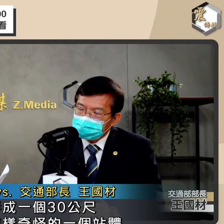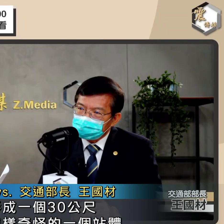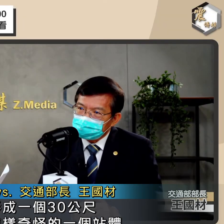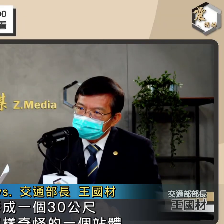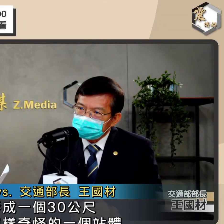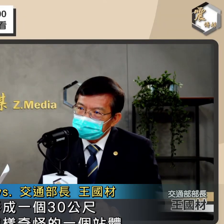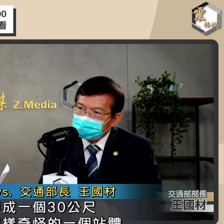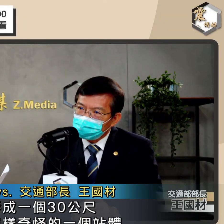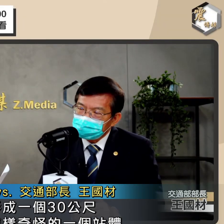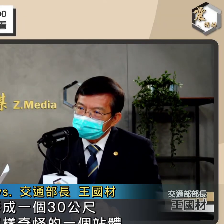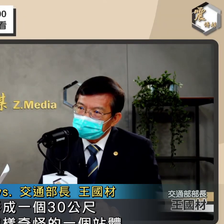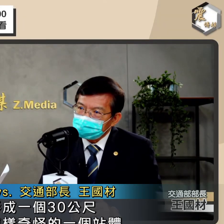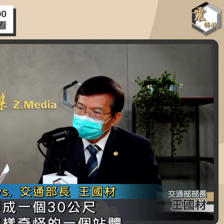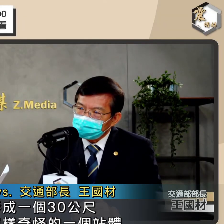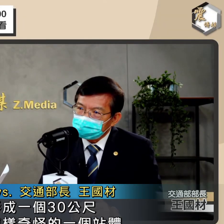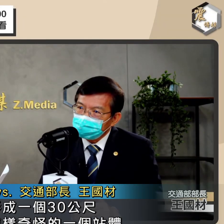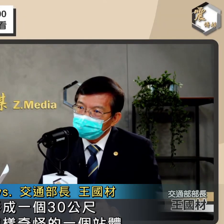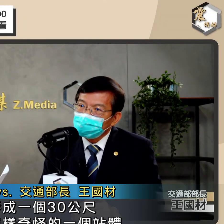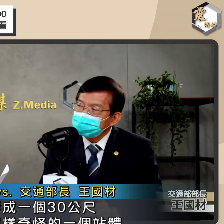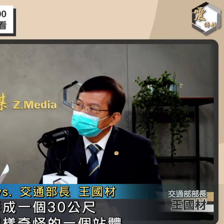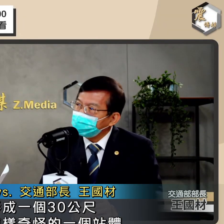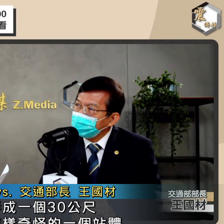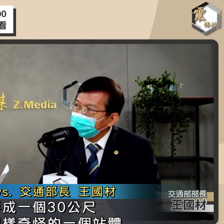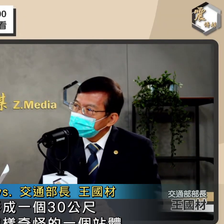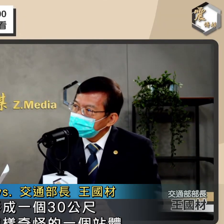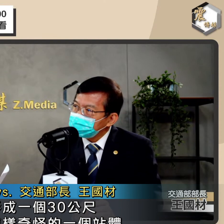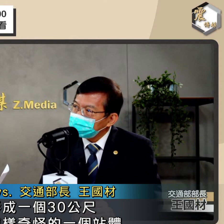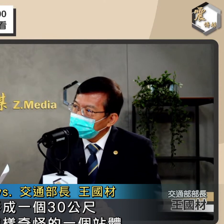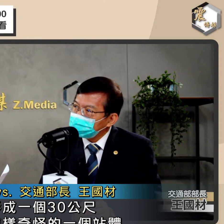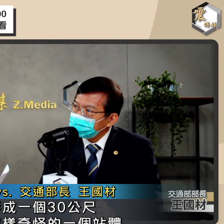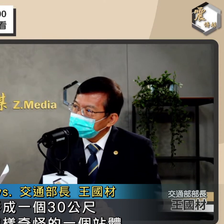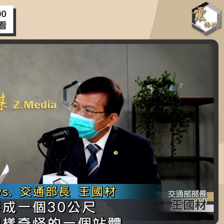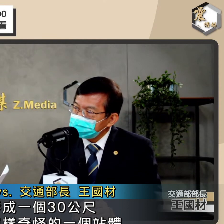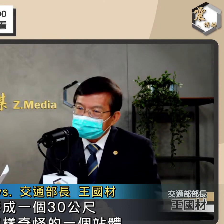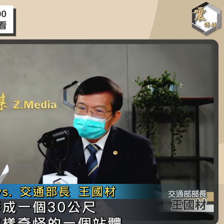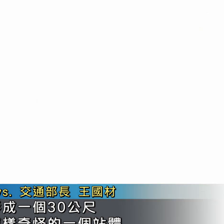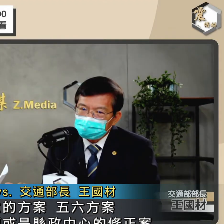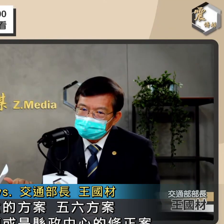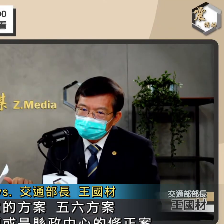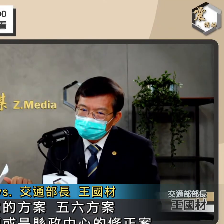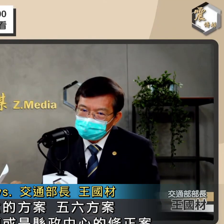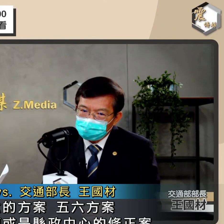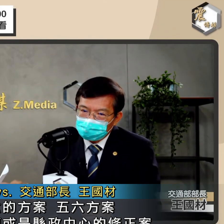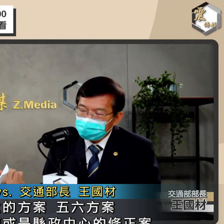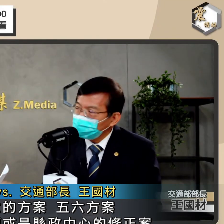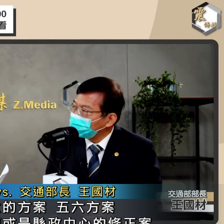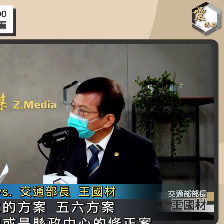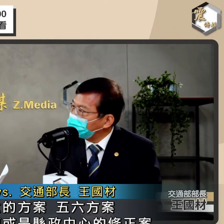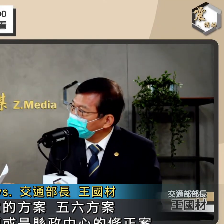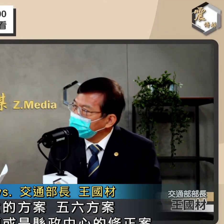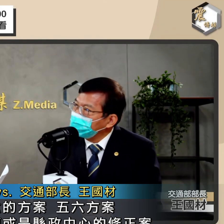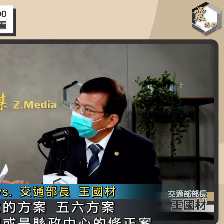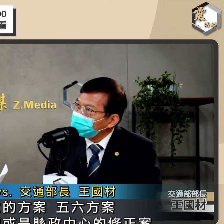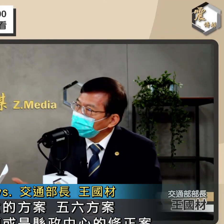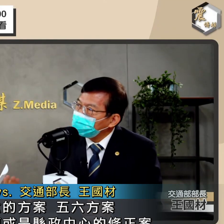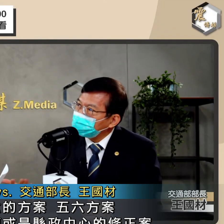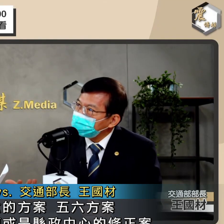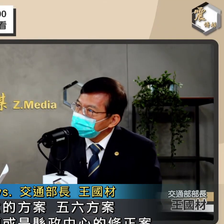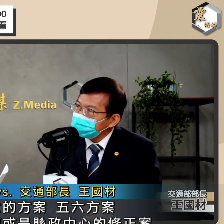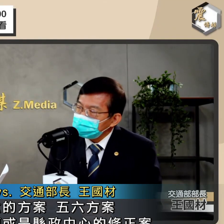一个30公尺在9层裸的这样奇怪的一个站体，他提出5跟6个方案， 对， 5、6方案已经是一个